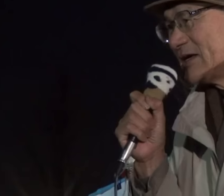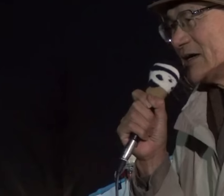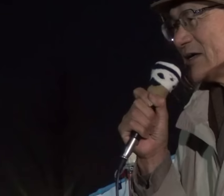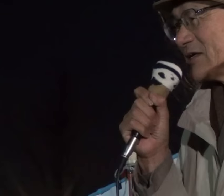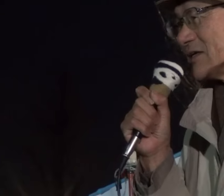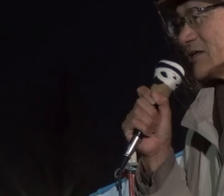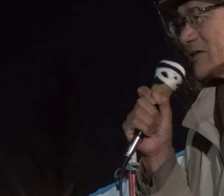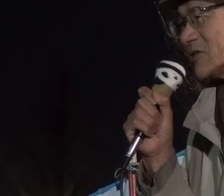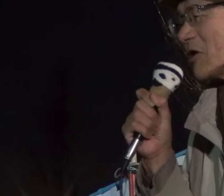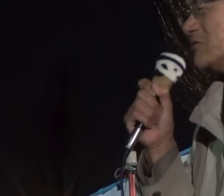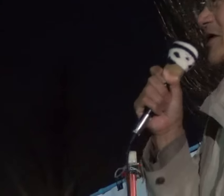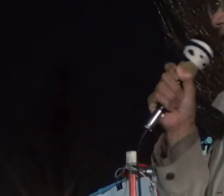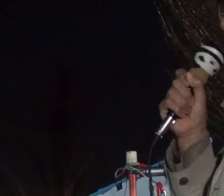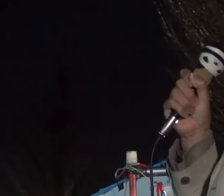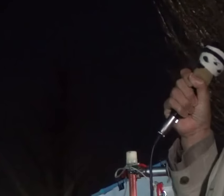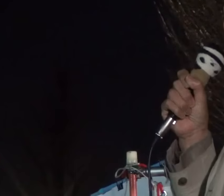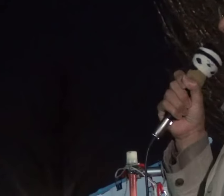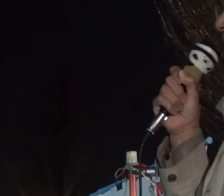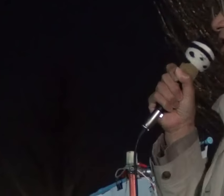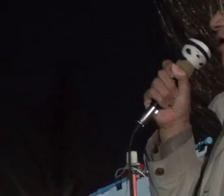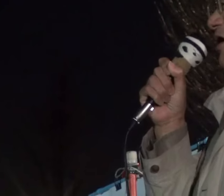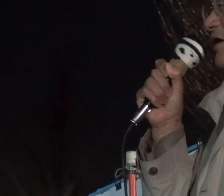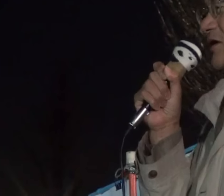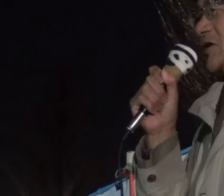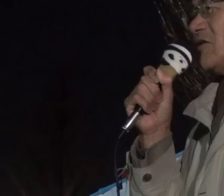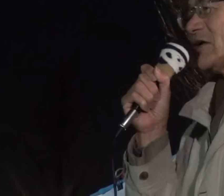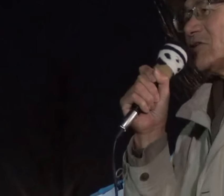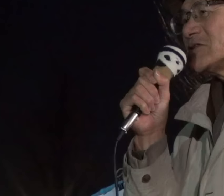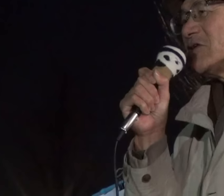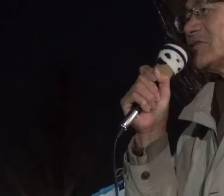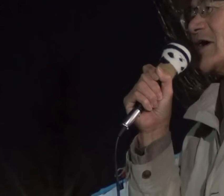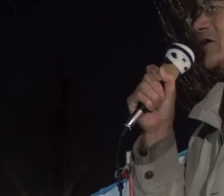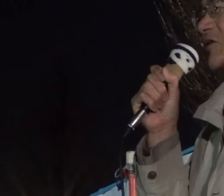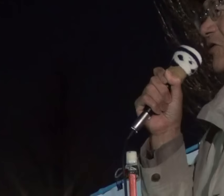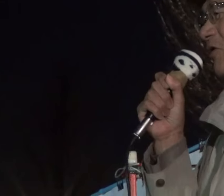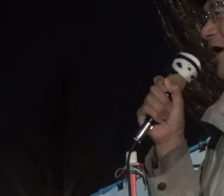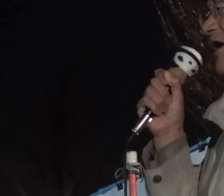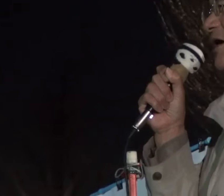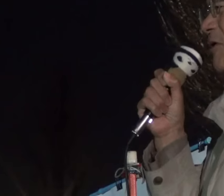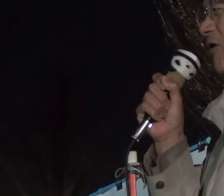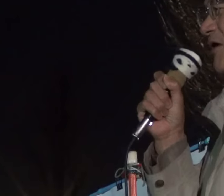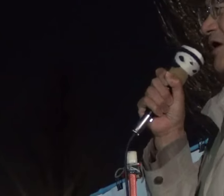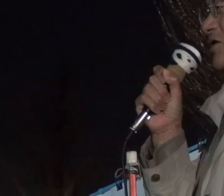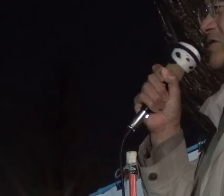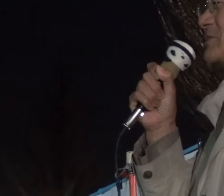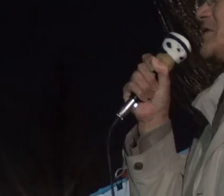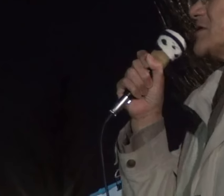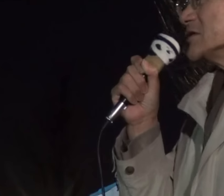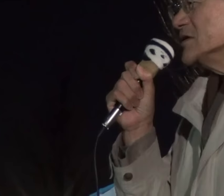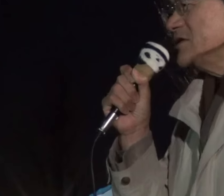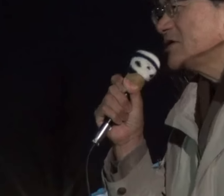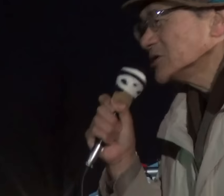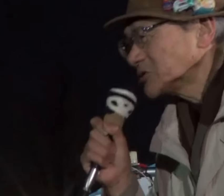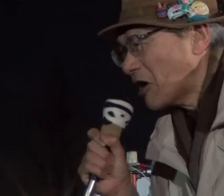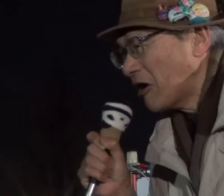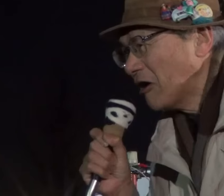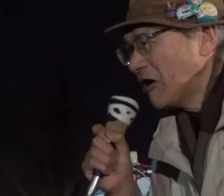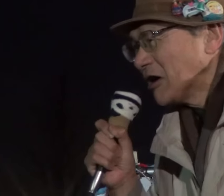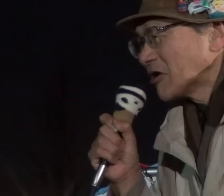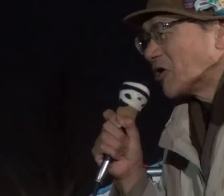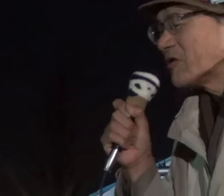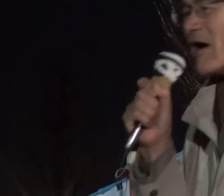、その上でこの宜野湾の市長選挙の結果も踏みにじると